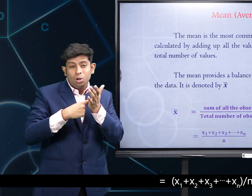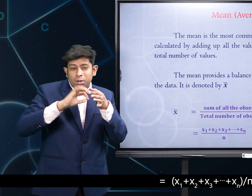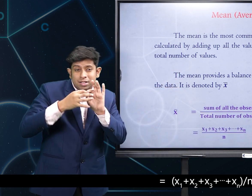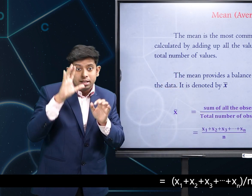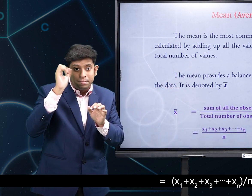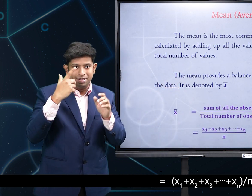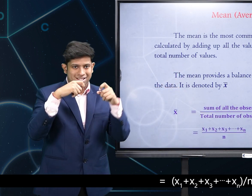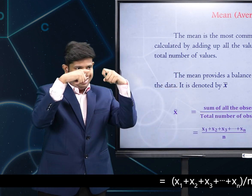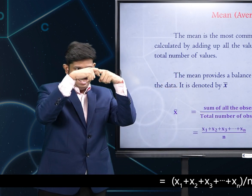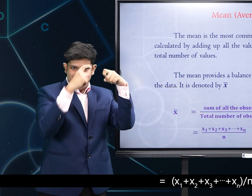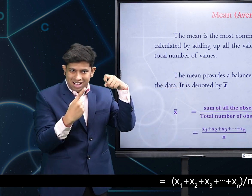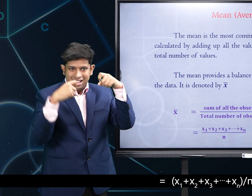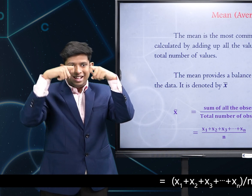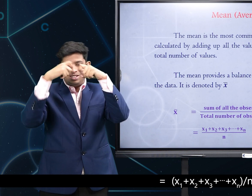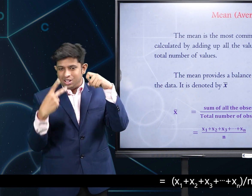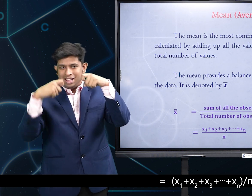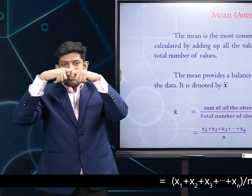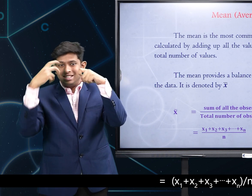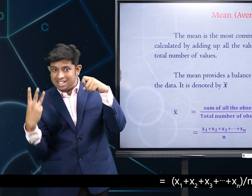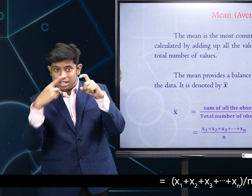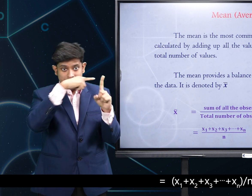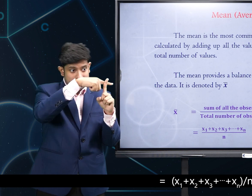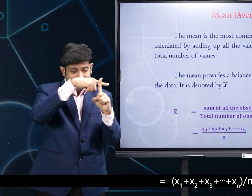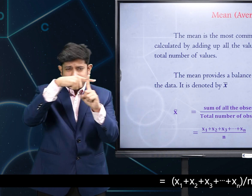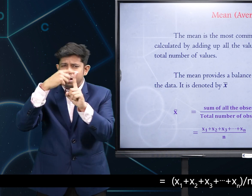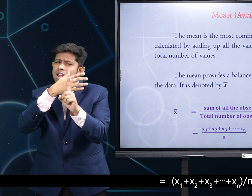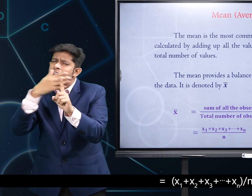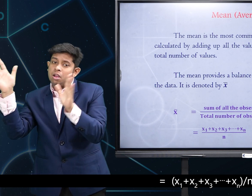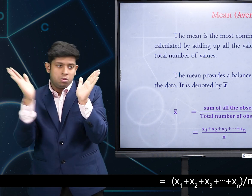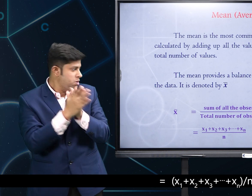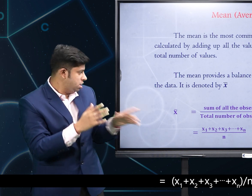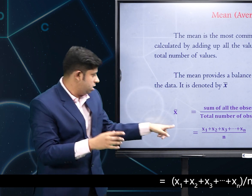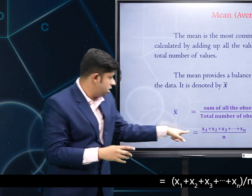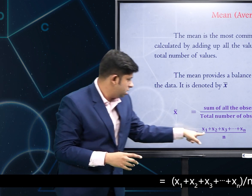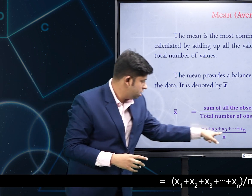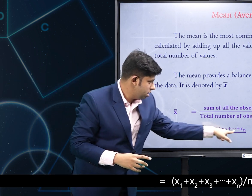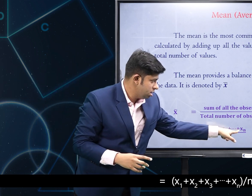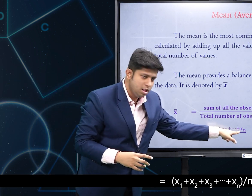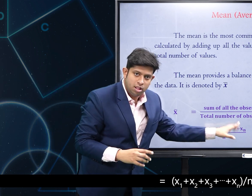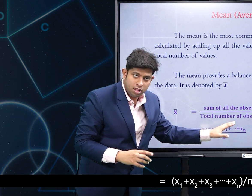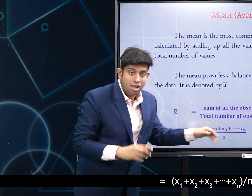x1 plus x2 plus x3 plus xn by n